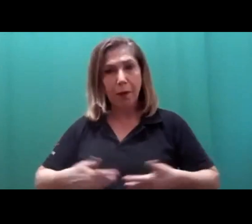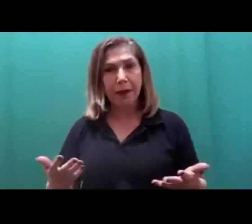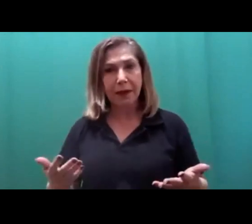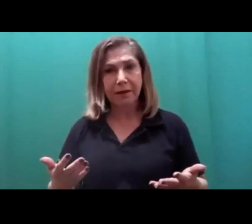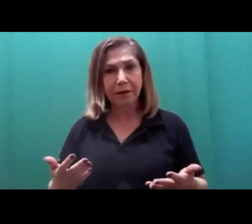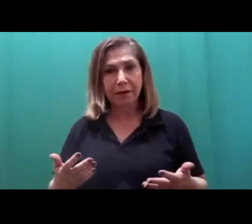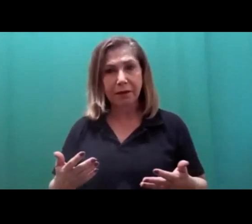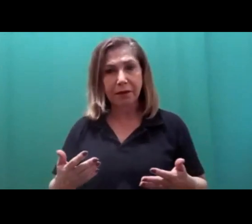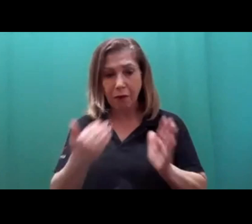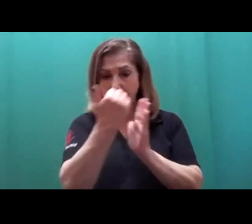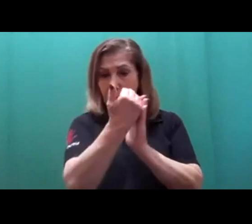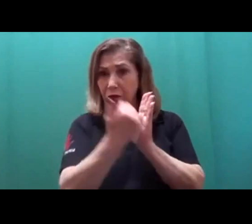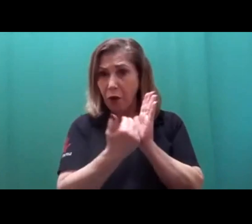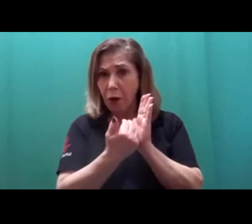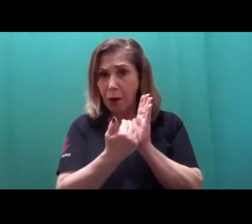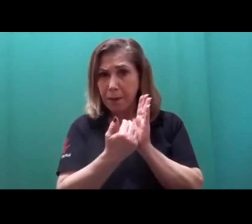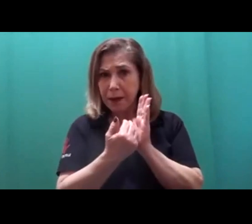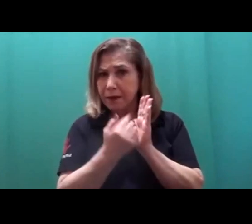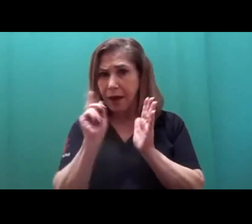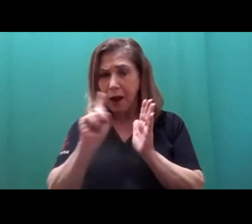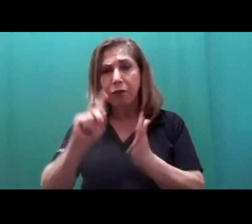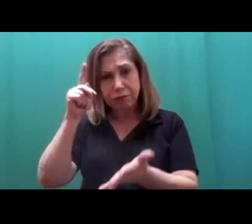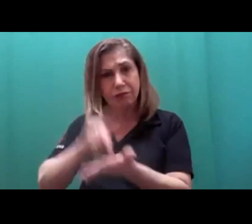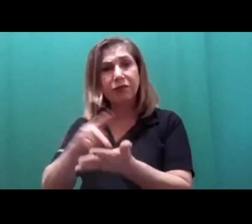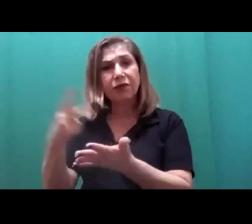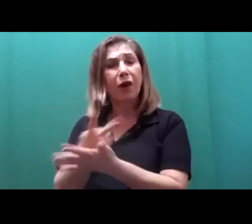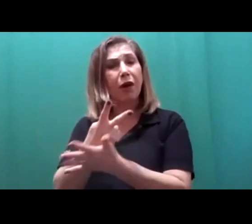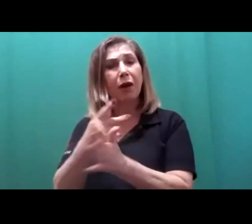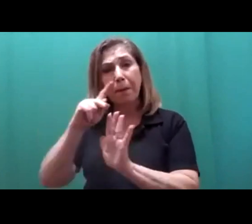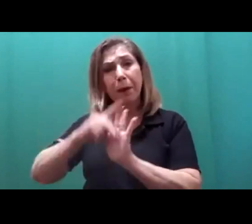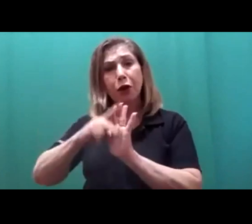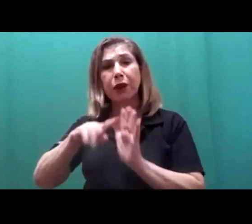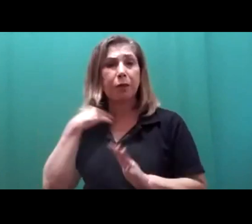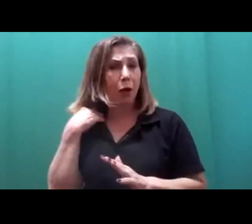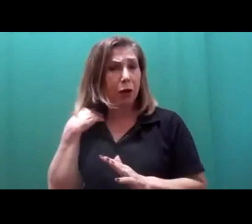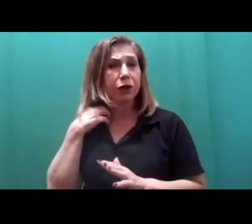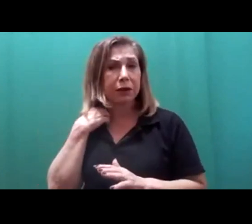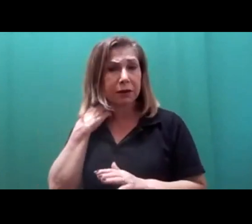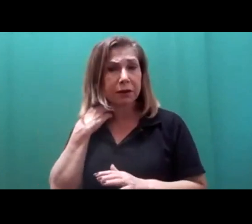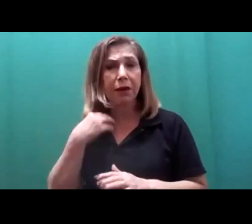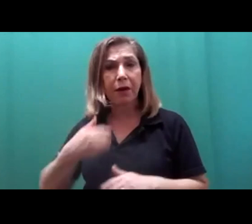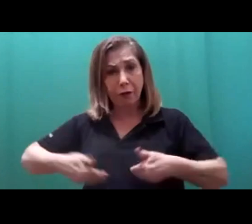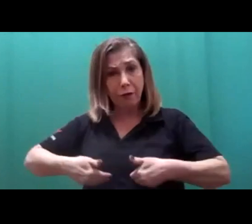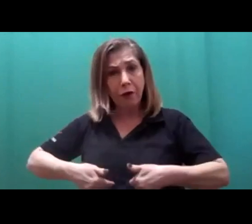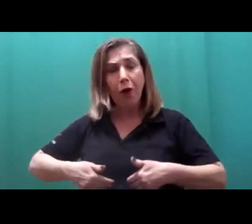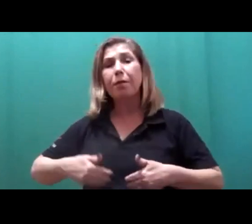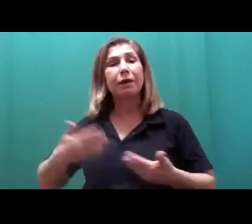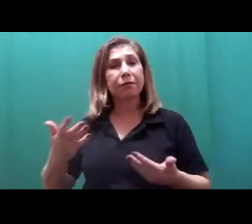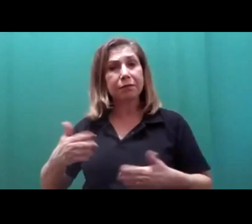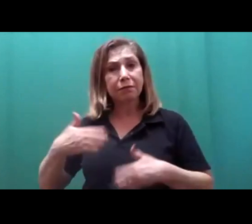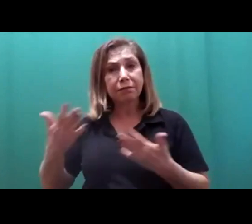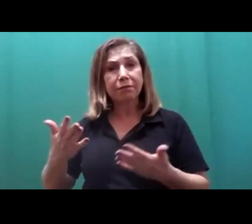o processo, ela é a materialização de um projeto de morte. A fome é o caminho para